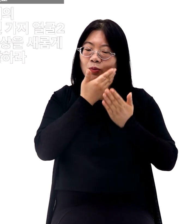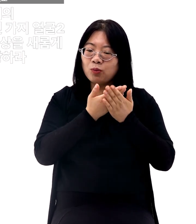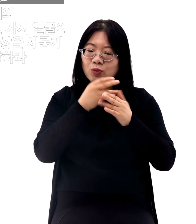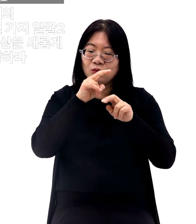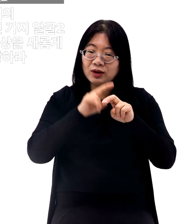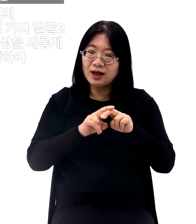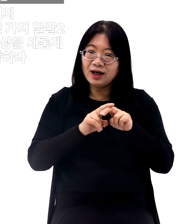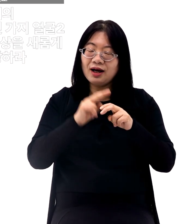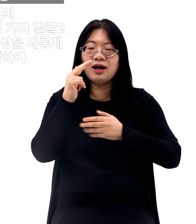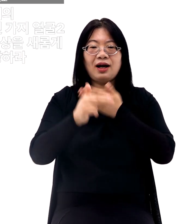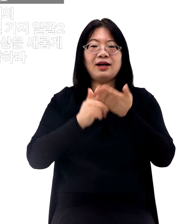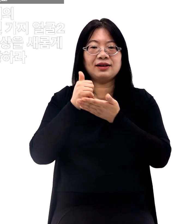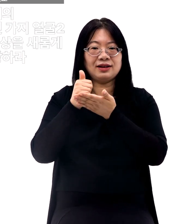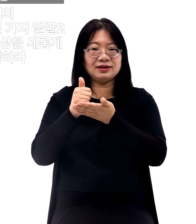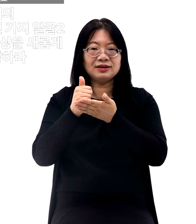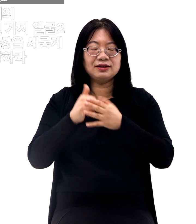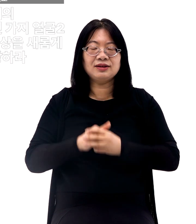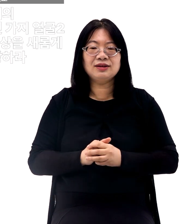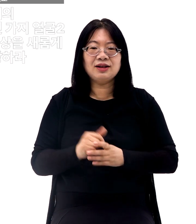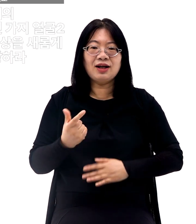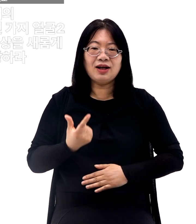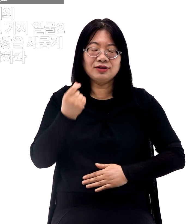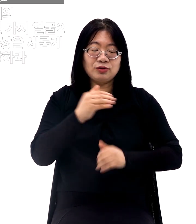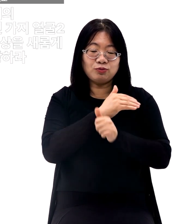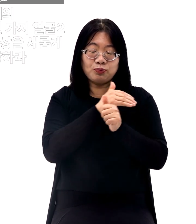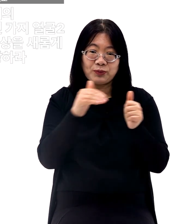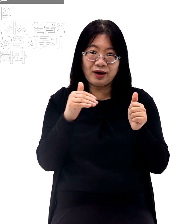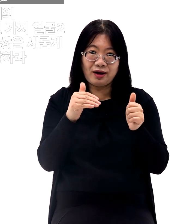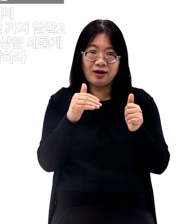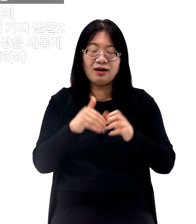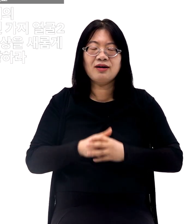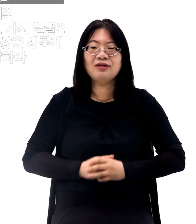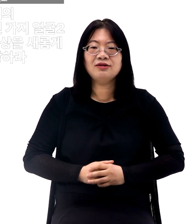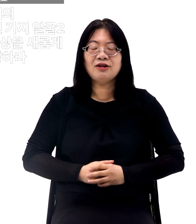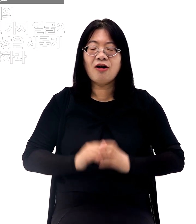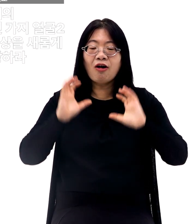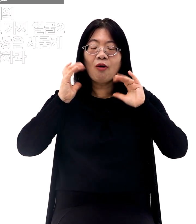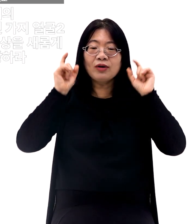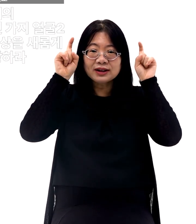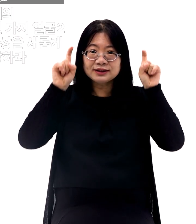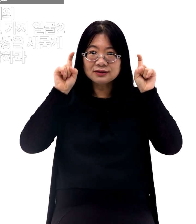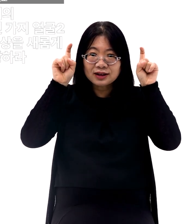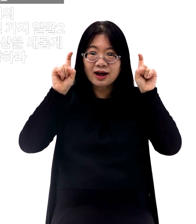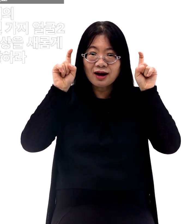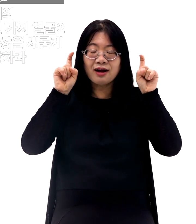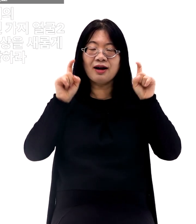앉으신 하나님과 일찍이 죽임을 당한 어린 양의